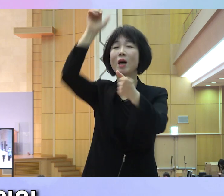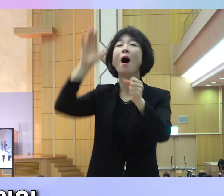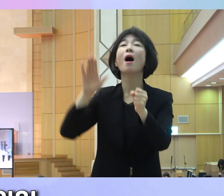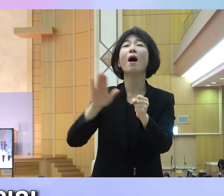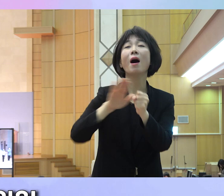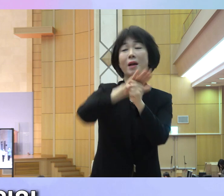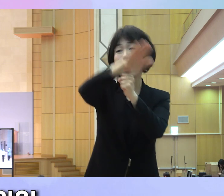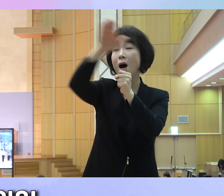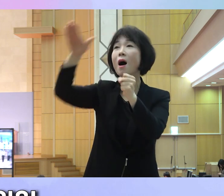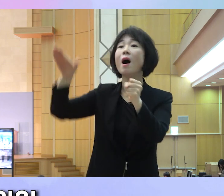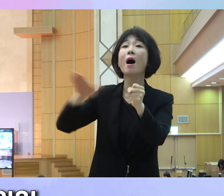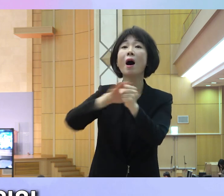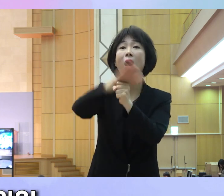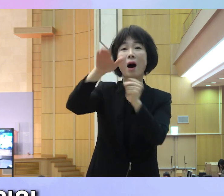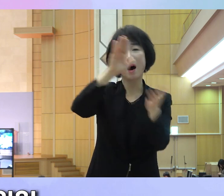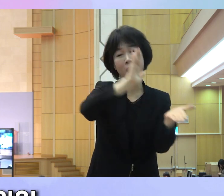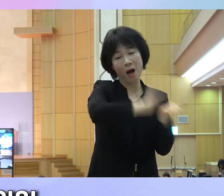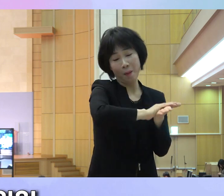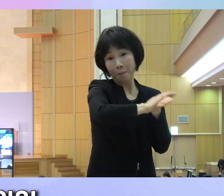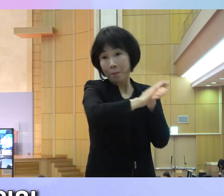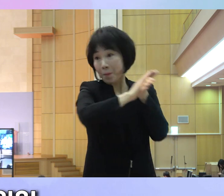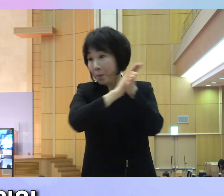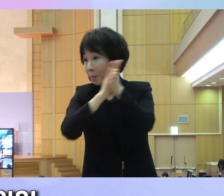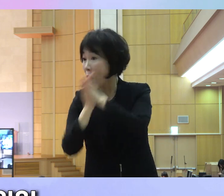그 사랑